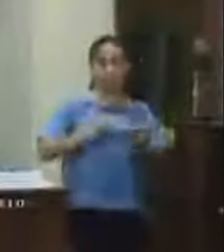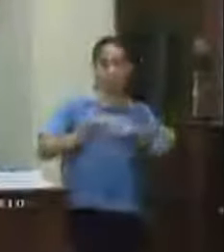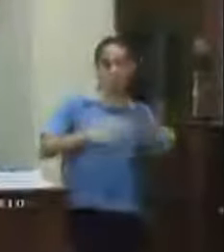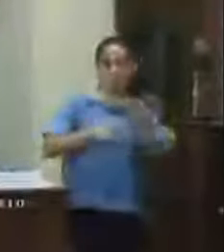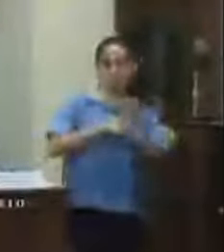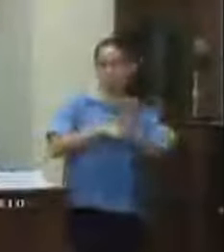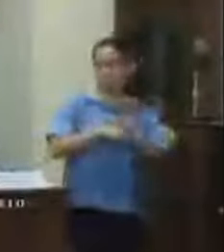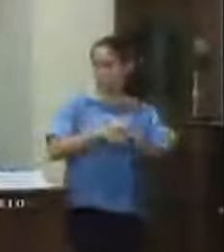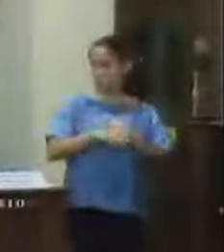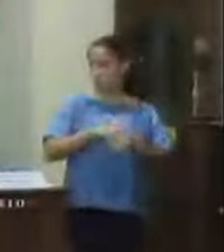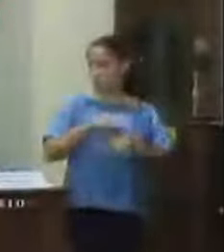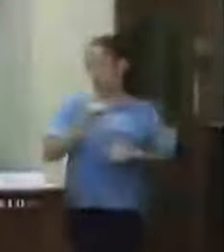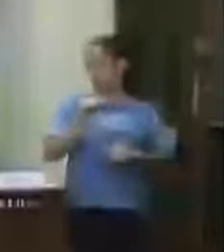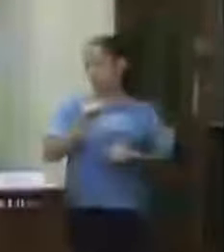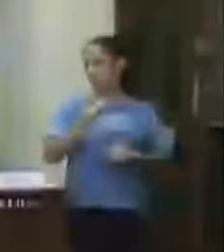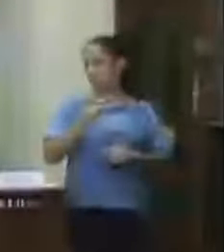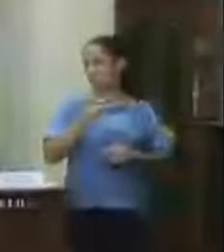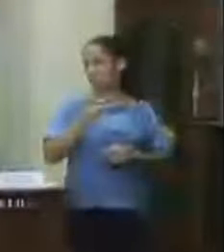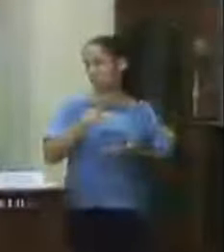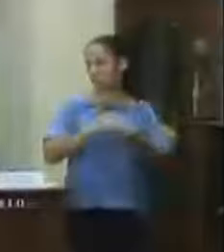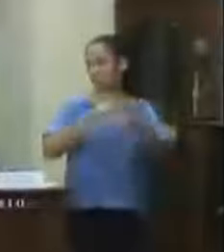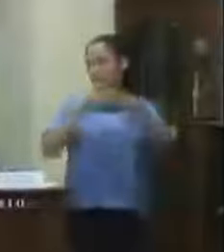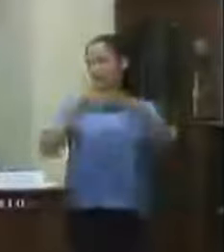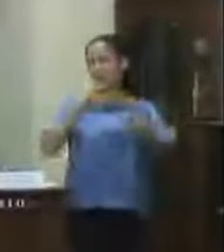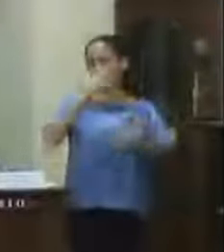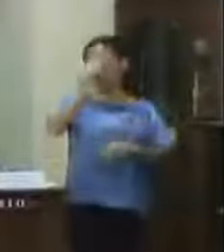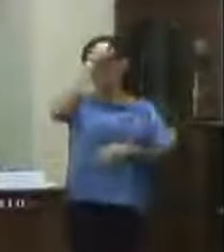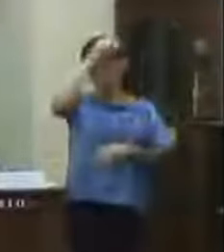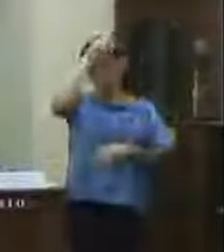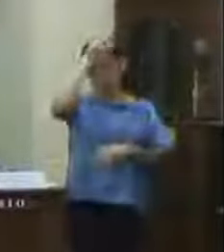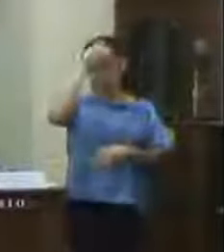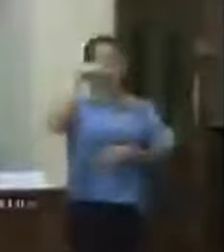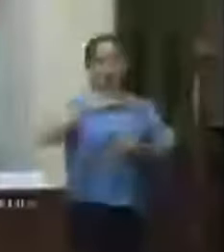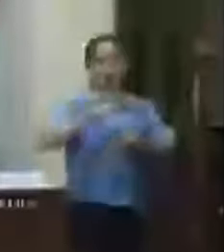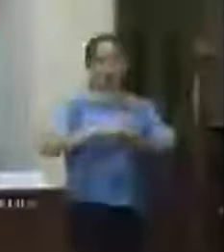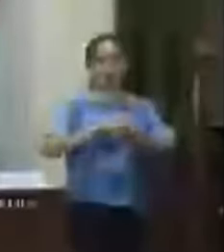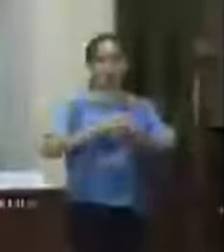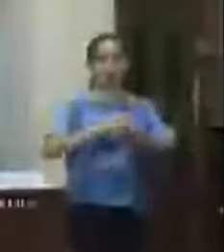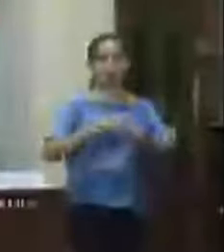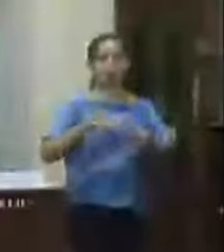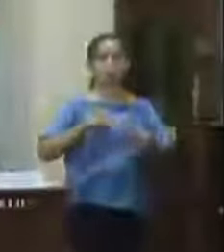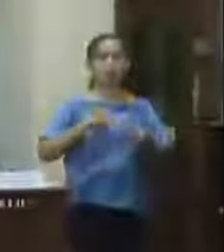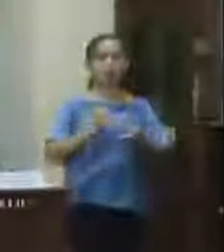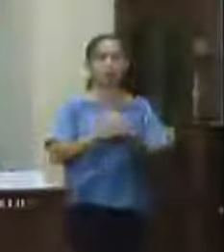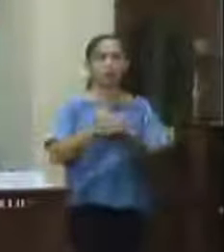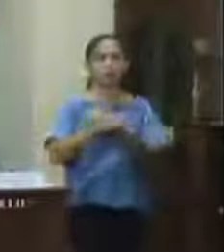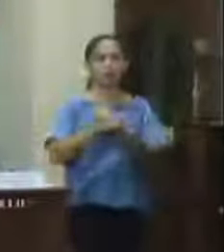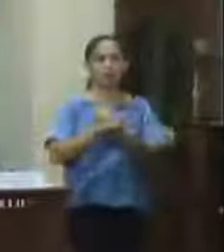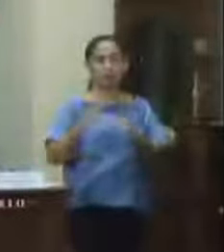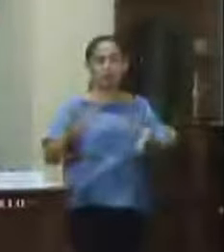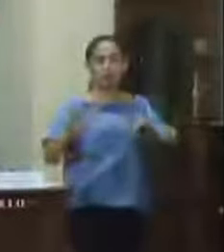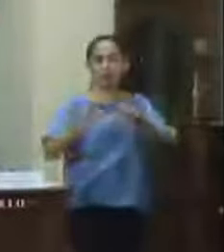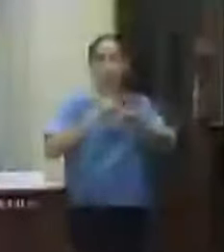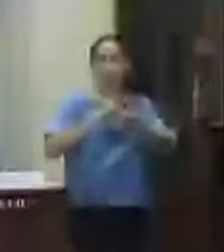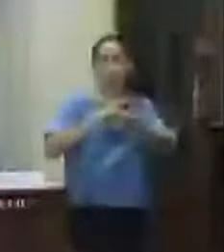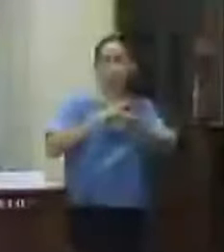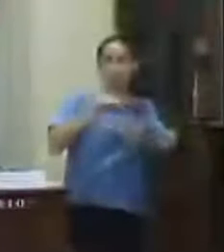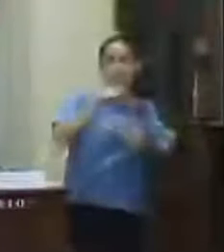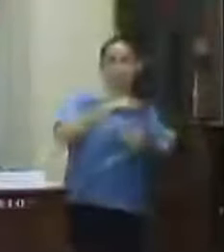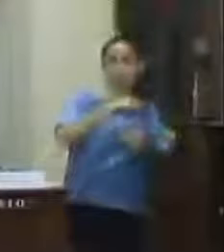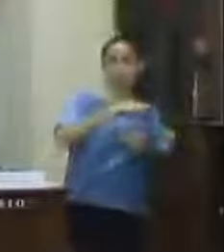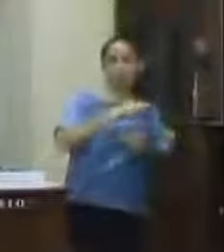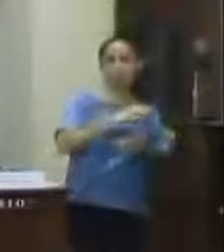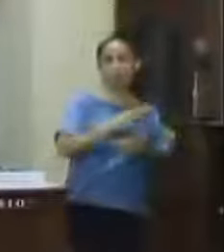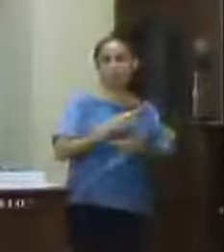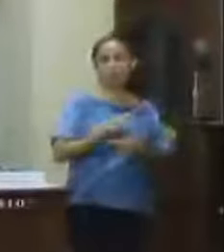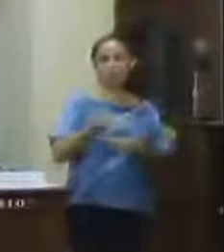de lei anexo que autoriza o município de Valença, RJ, a estabelecer, firmar e celebrar termo de cooperação